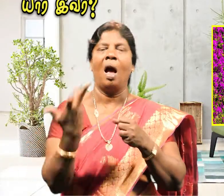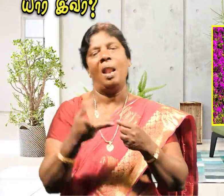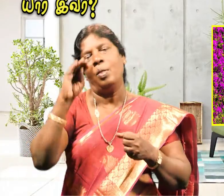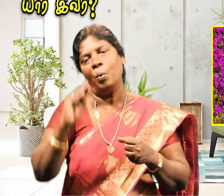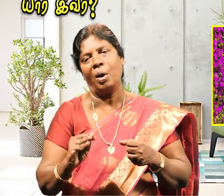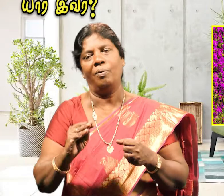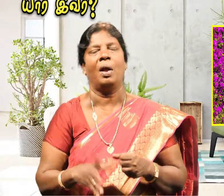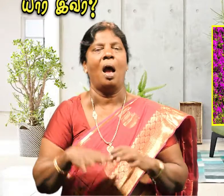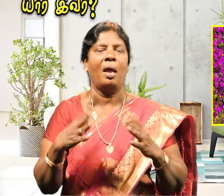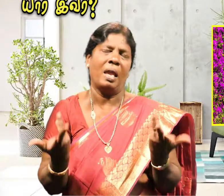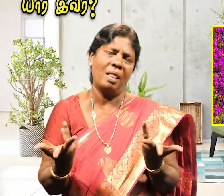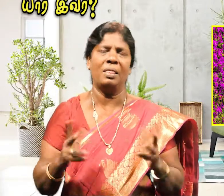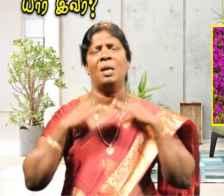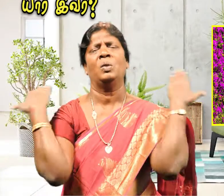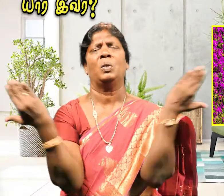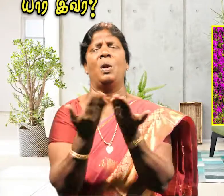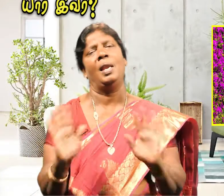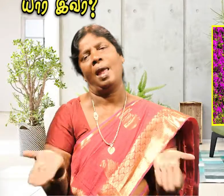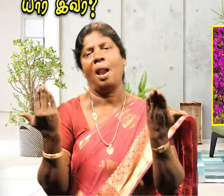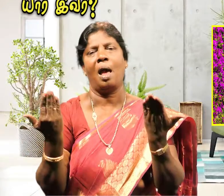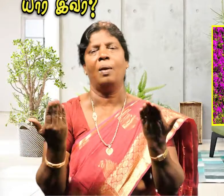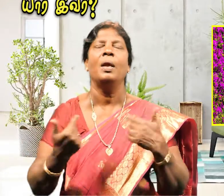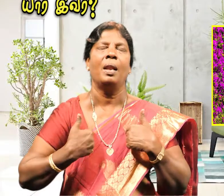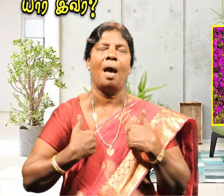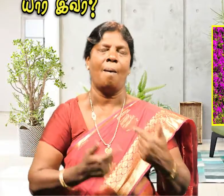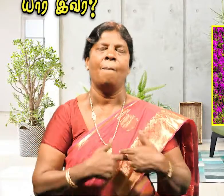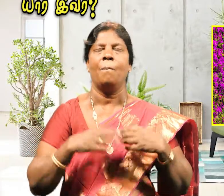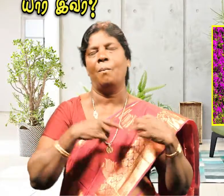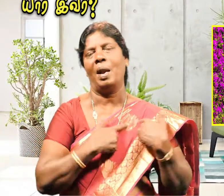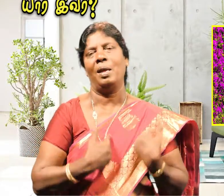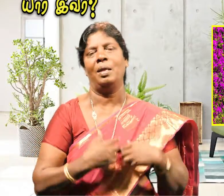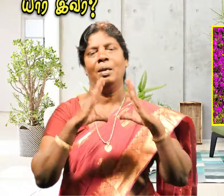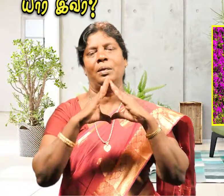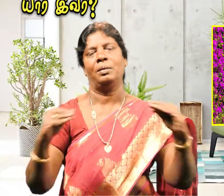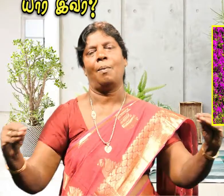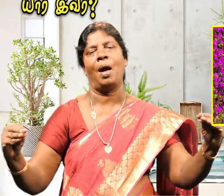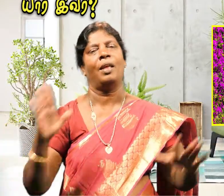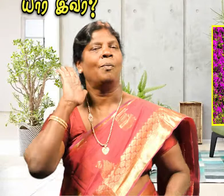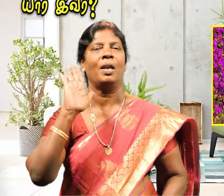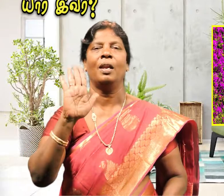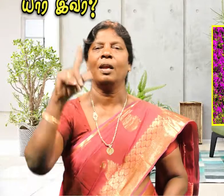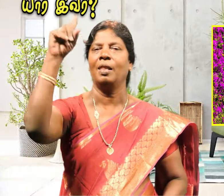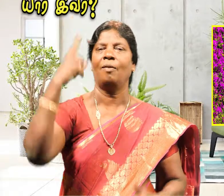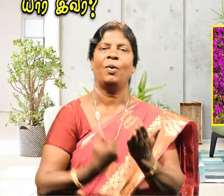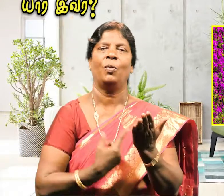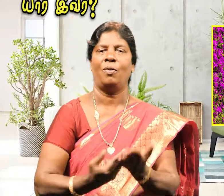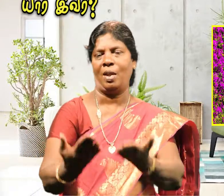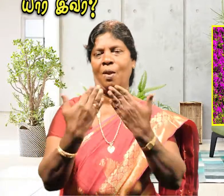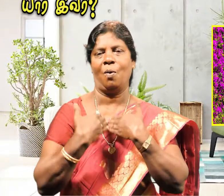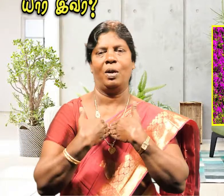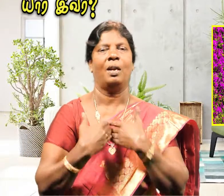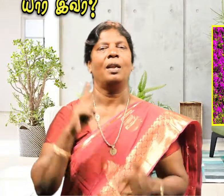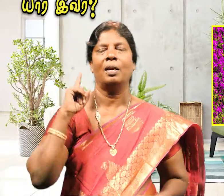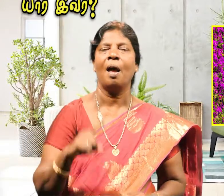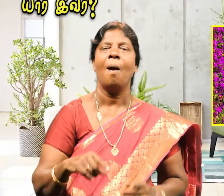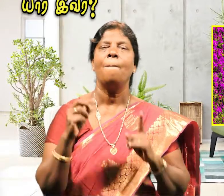நிறைவோ குறைவோ எந்த சூழ்நிலையிலும் நான் மனரம்யமாயிருக்க அவர் எனக்கு உதவி